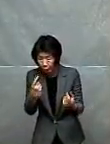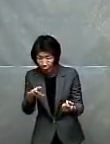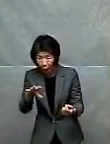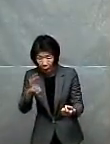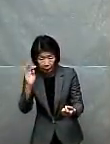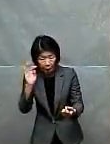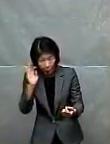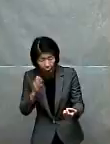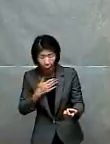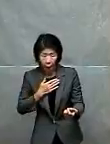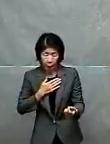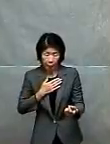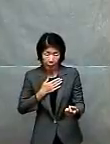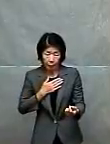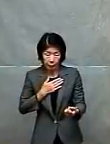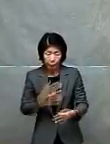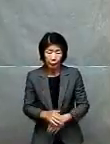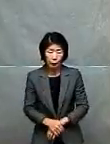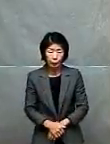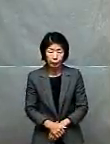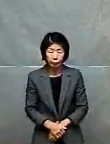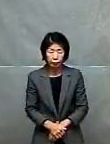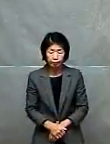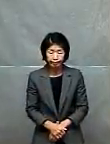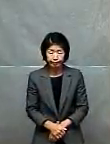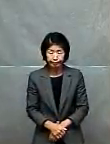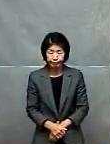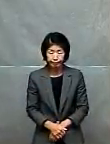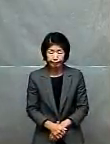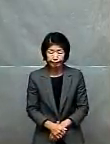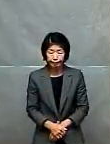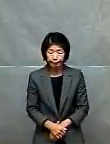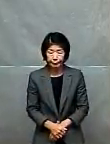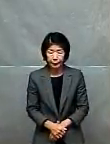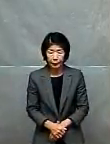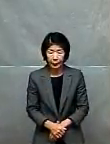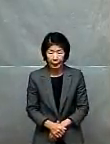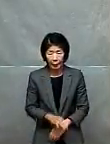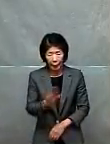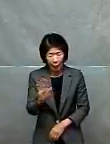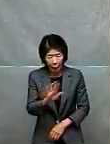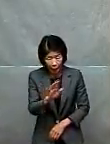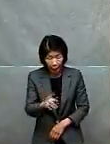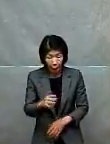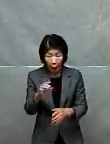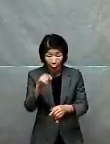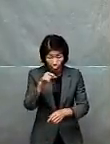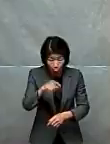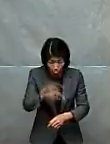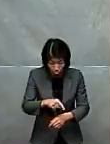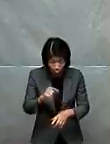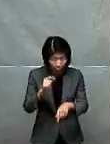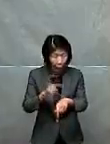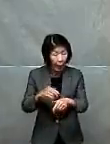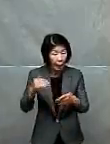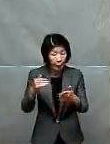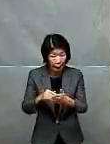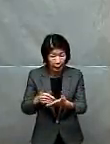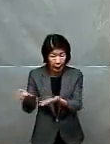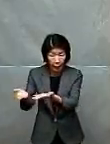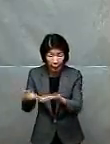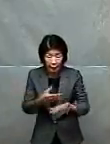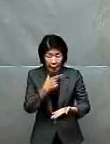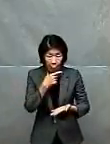ますけれども、まあ、こういうところに何時に来てくれということで、そ